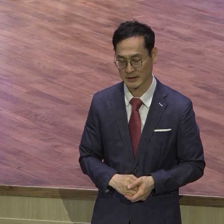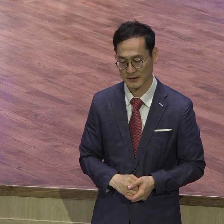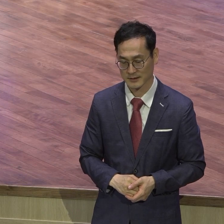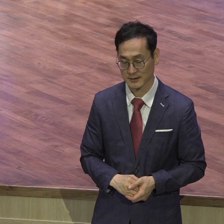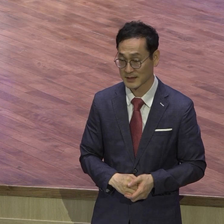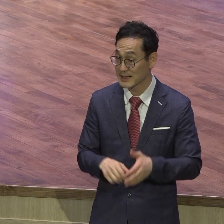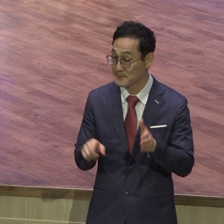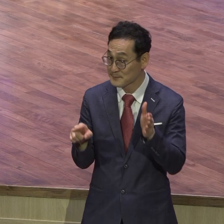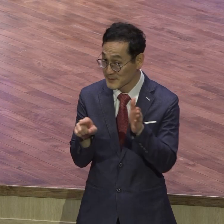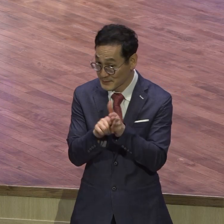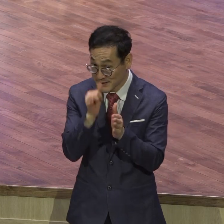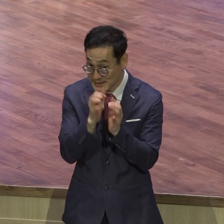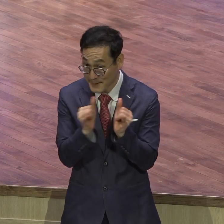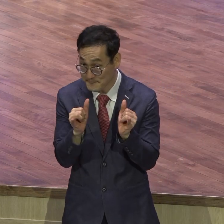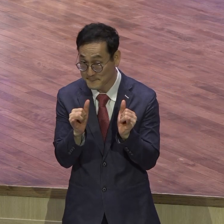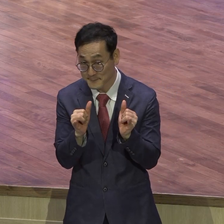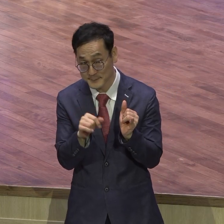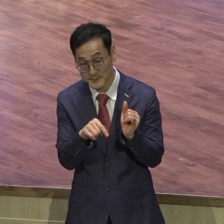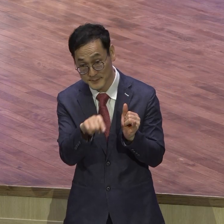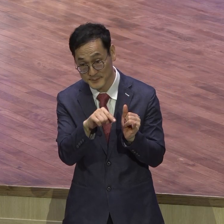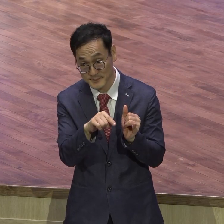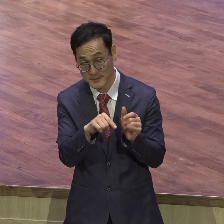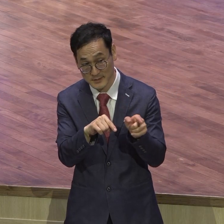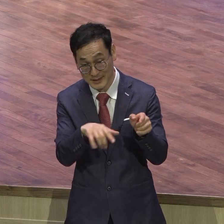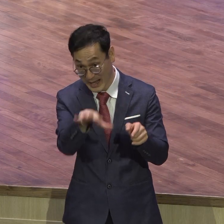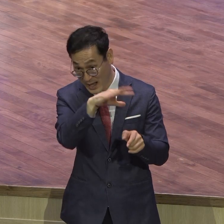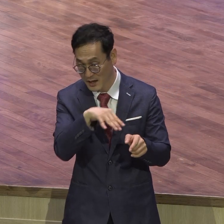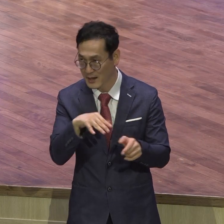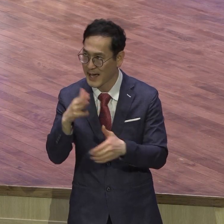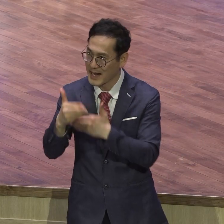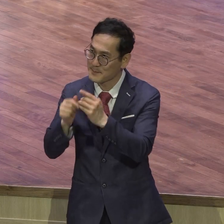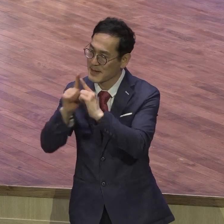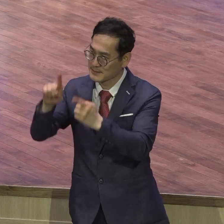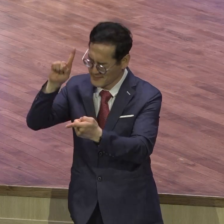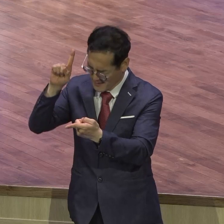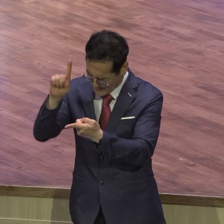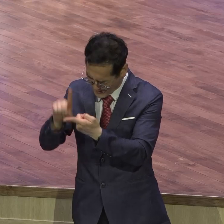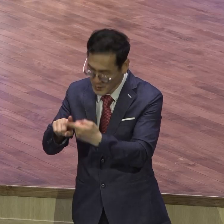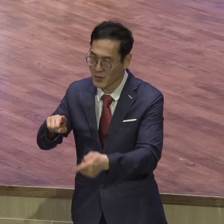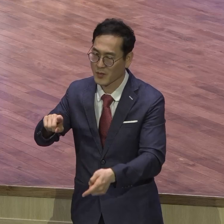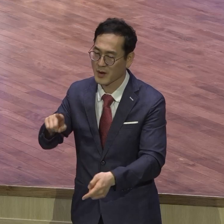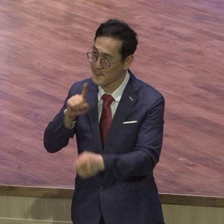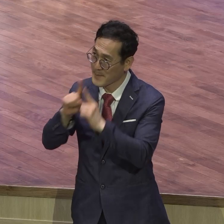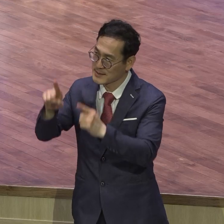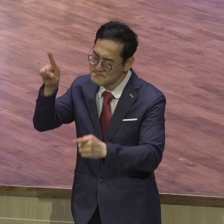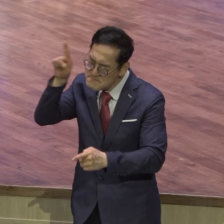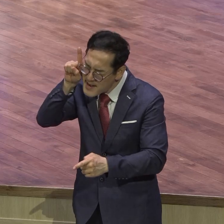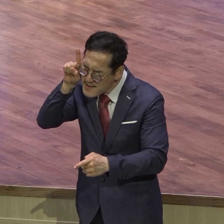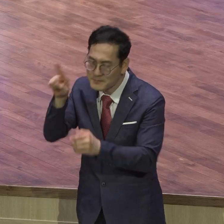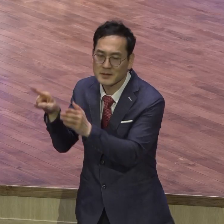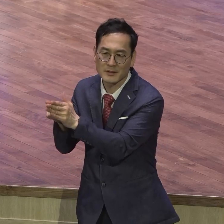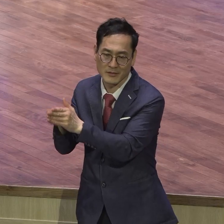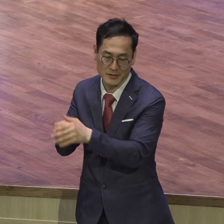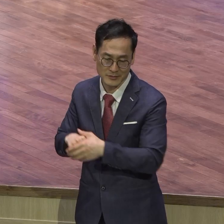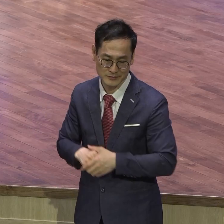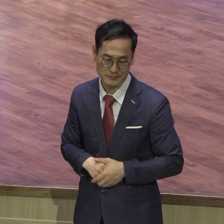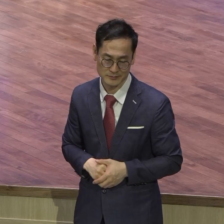믿음의 사람들은 전부 하나님의 말씀을 그대로 믿었더라 그래로 갈파를 알지 못하고